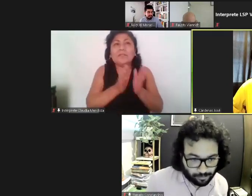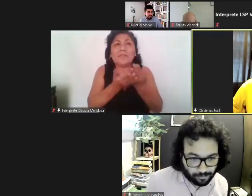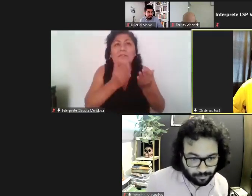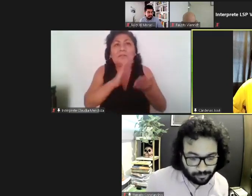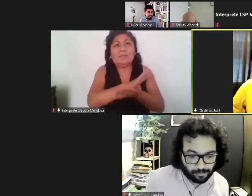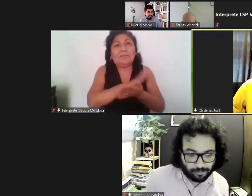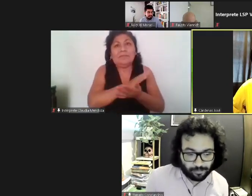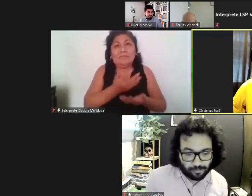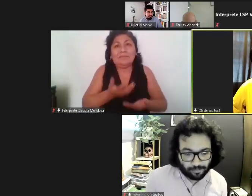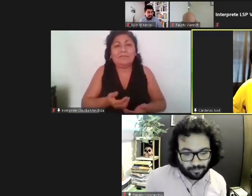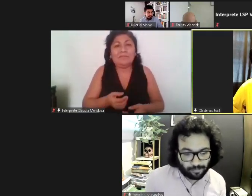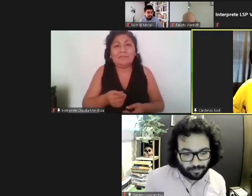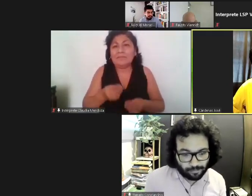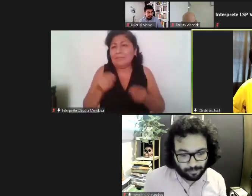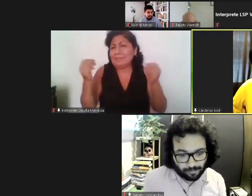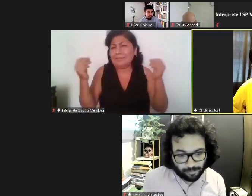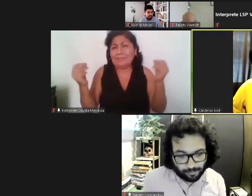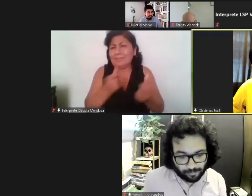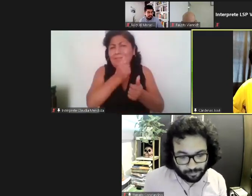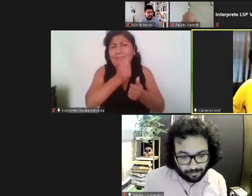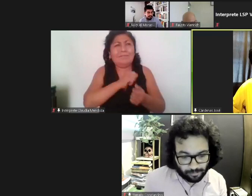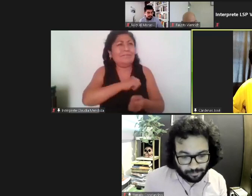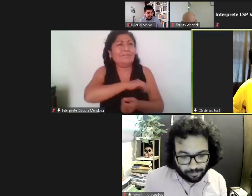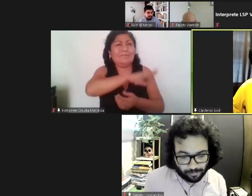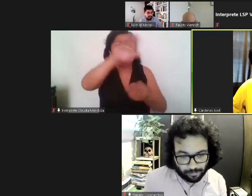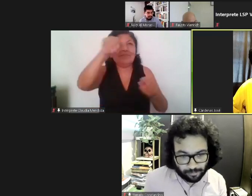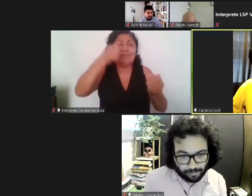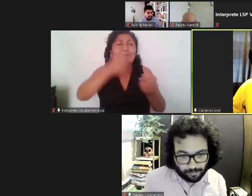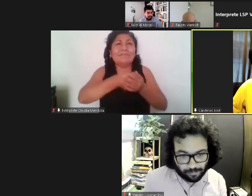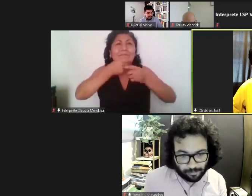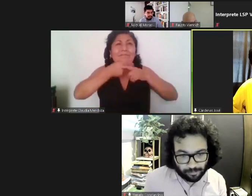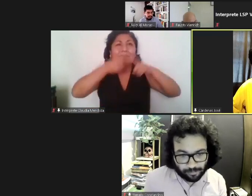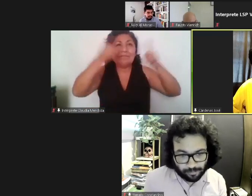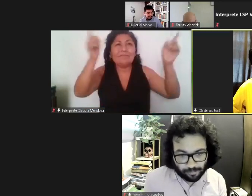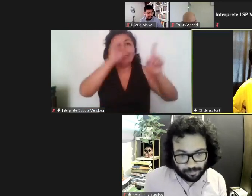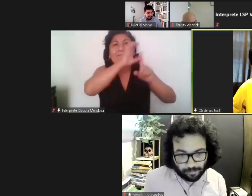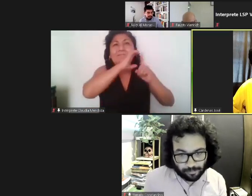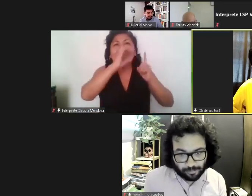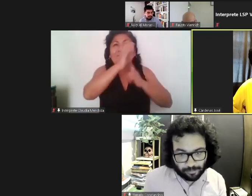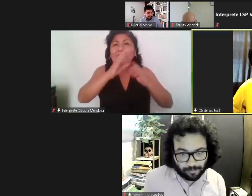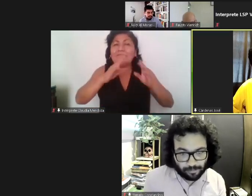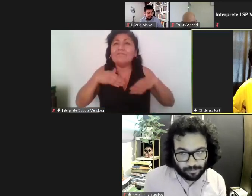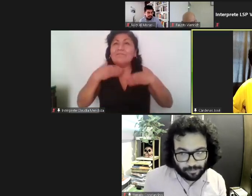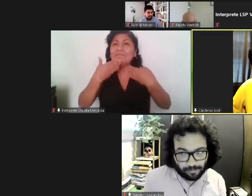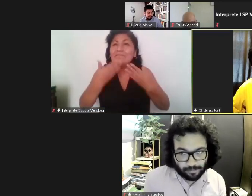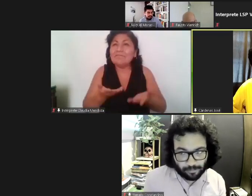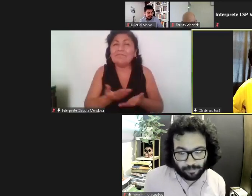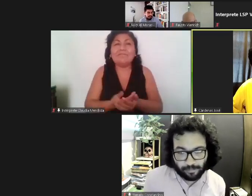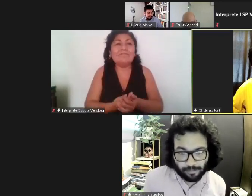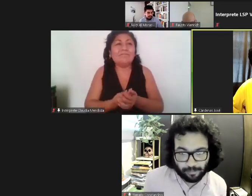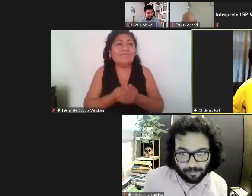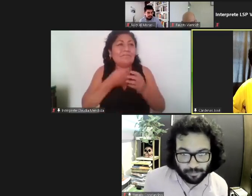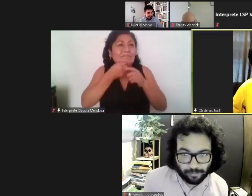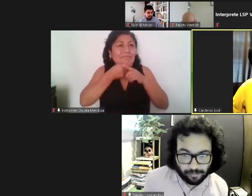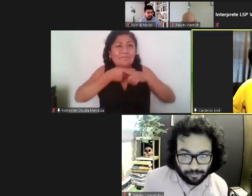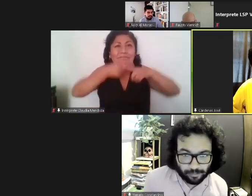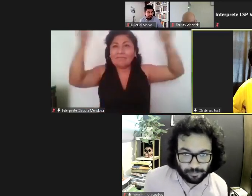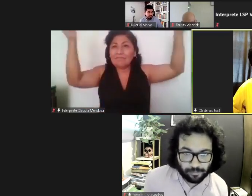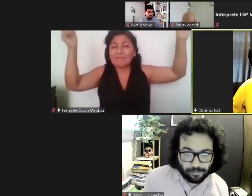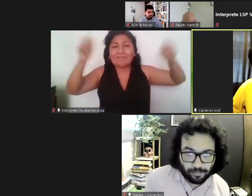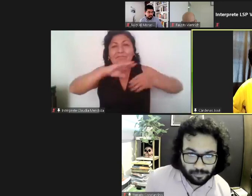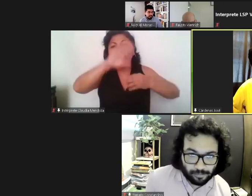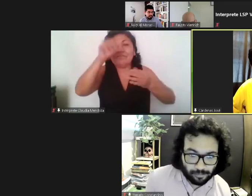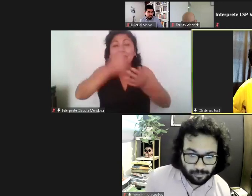rápidamente, toda la industria cultural está yendo por ese camino y ahora en tiempo de pandemia lo que